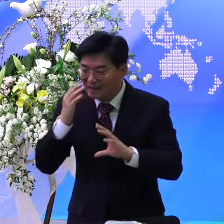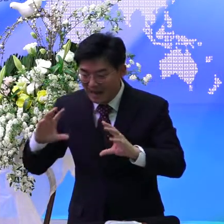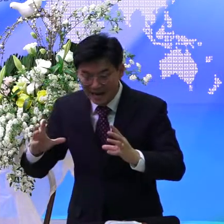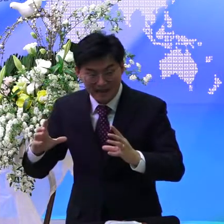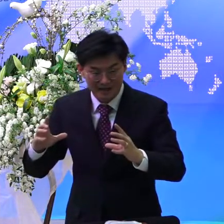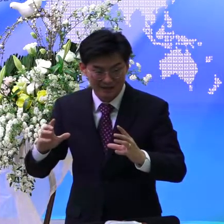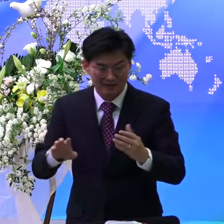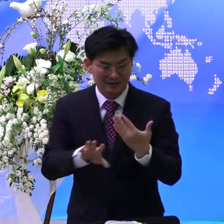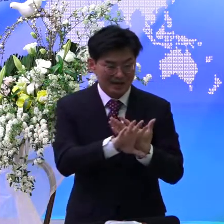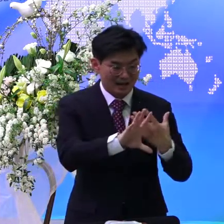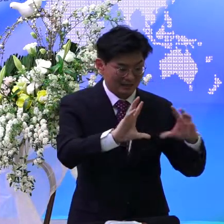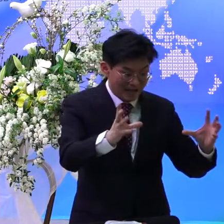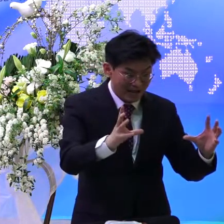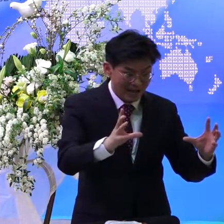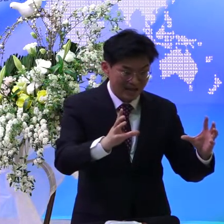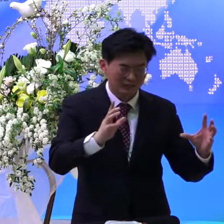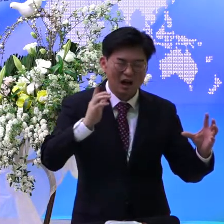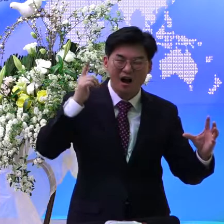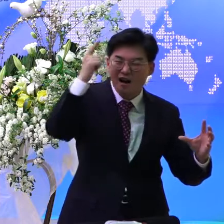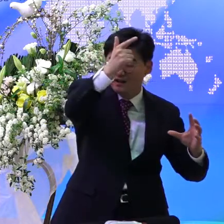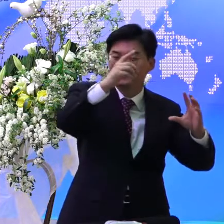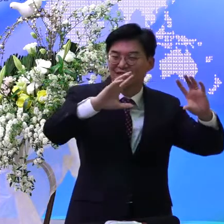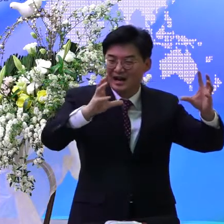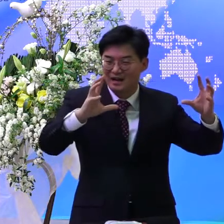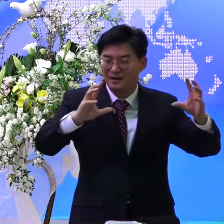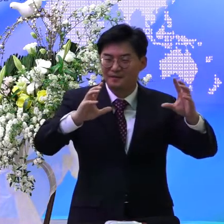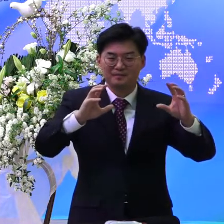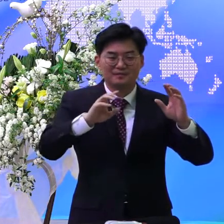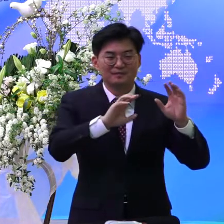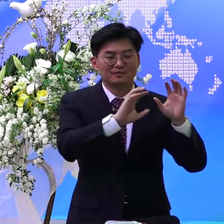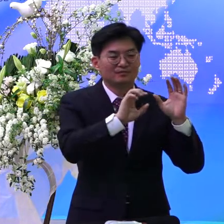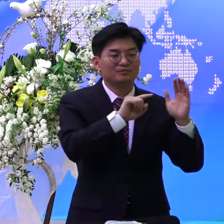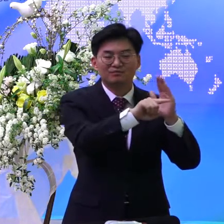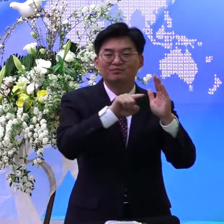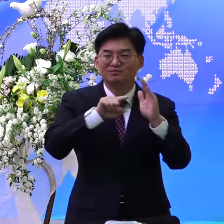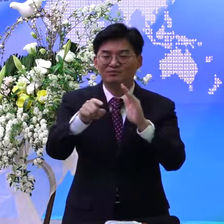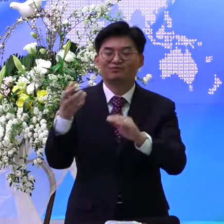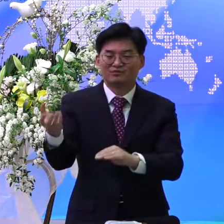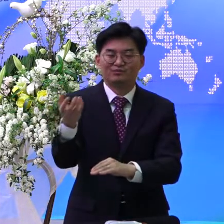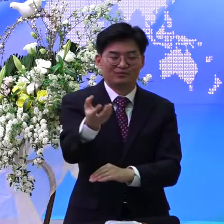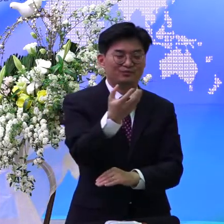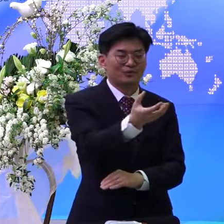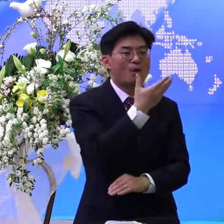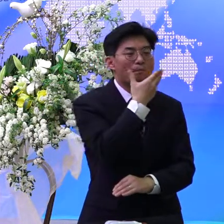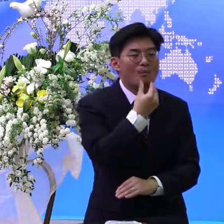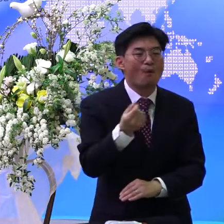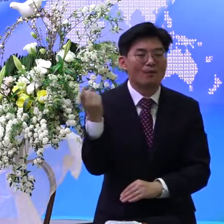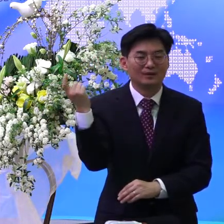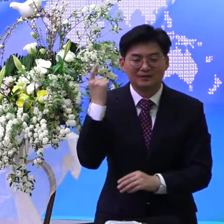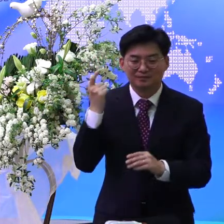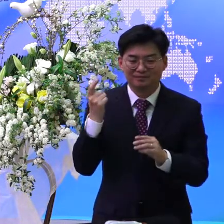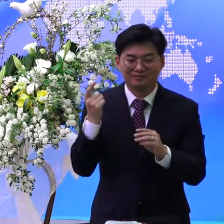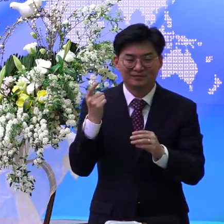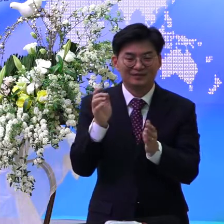이르러 예수님의 증인으로 살았습니다. 그렇게 복음의 역사는 전 세계로 퍼져